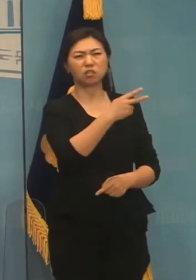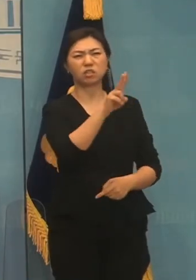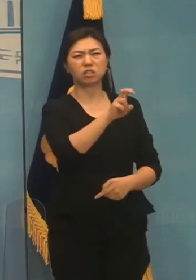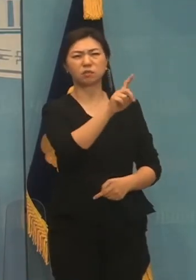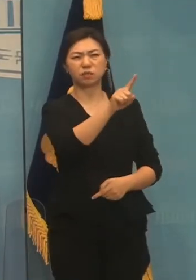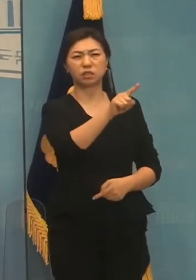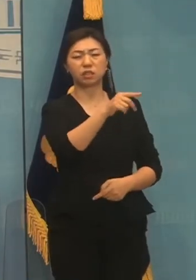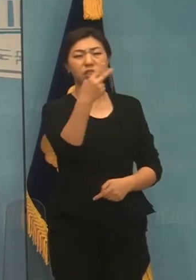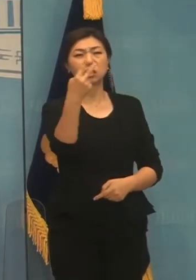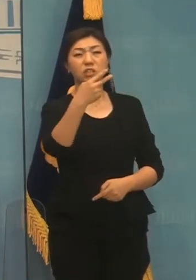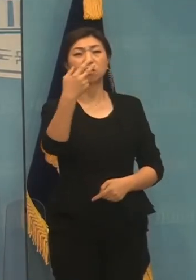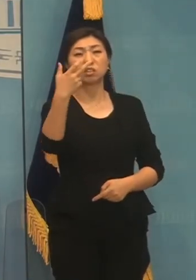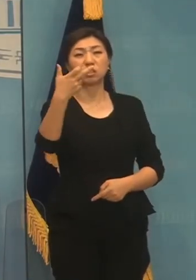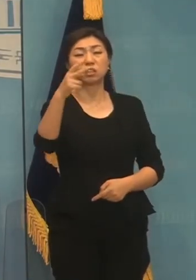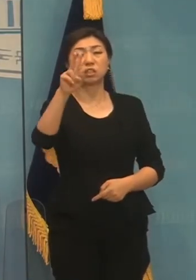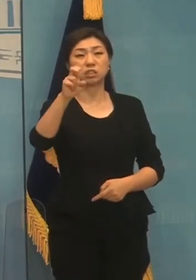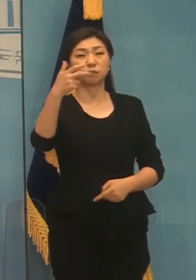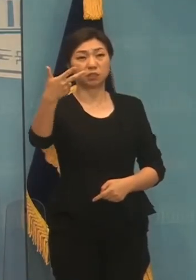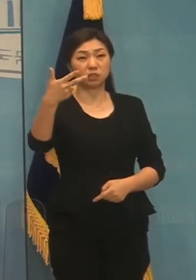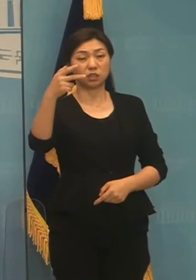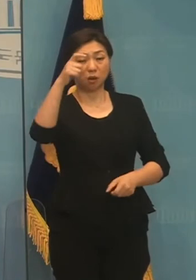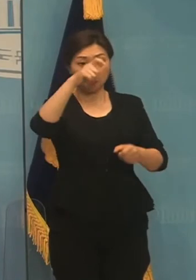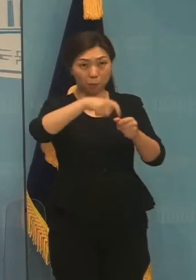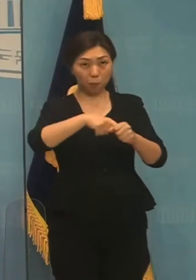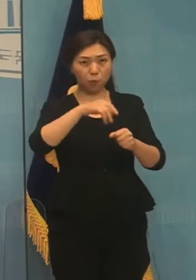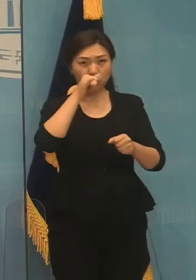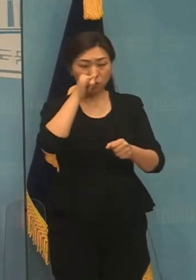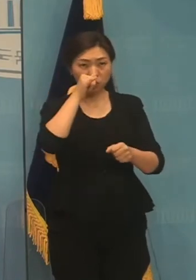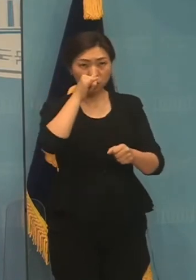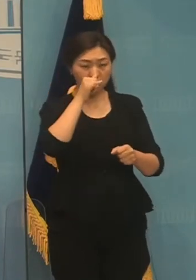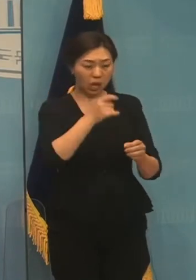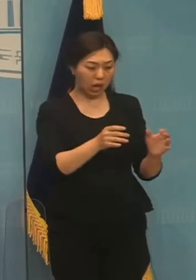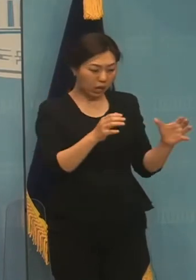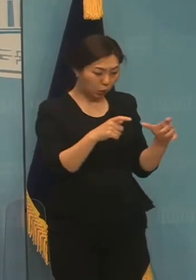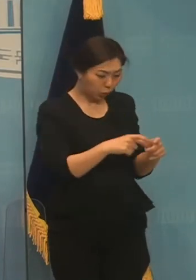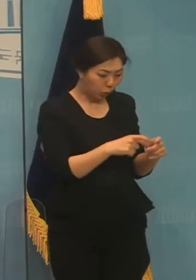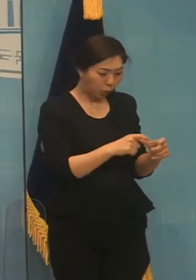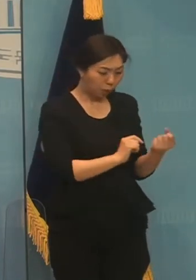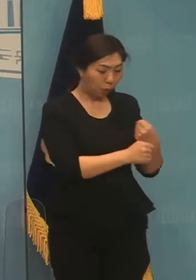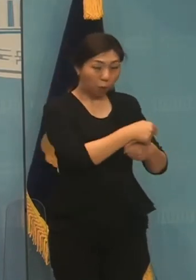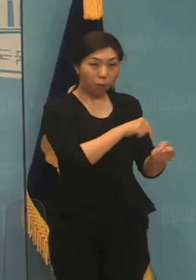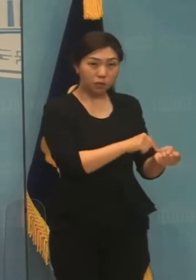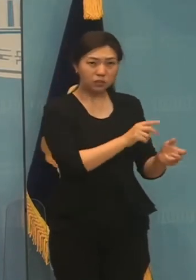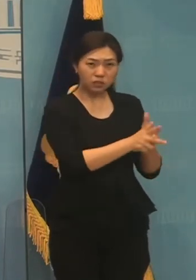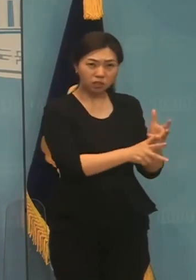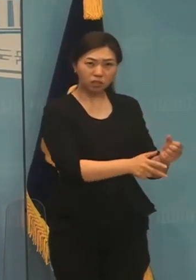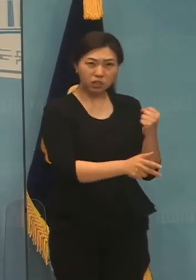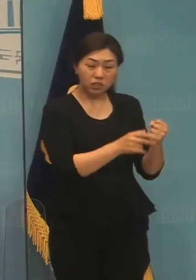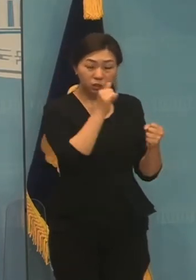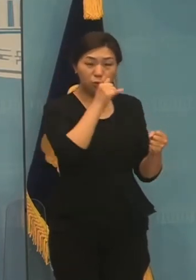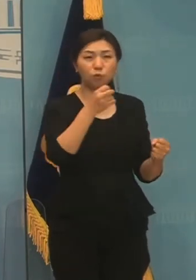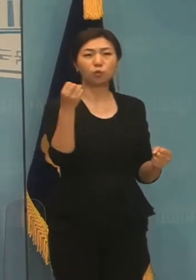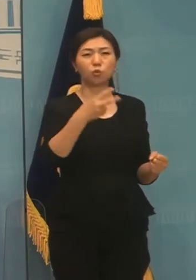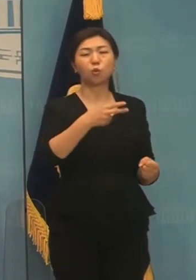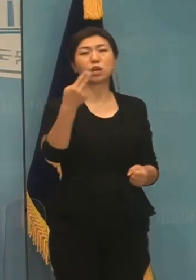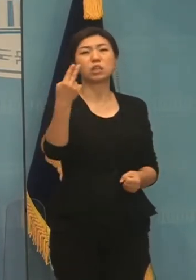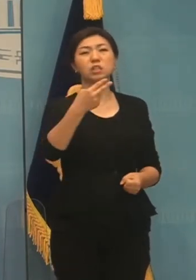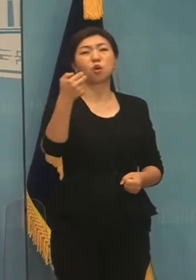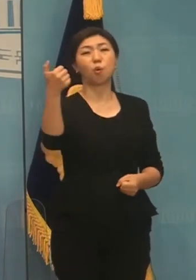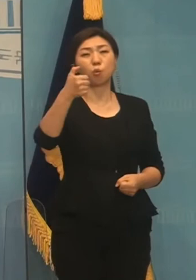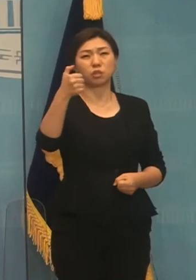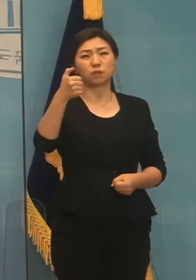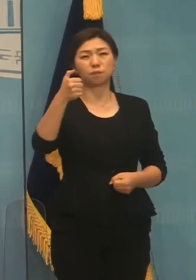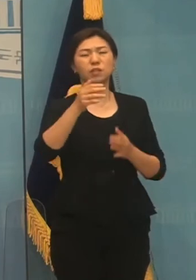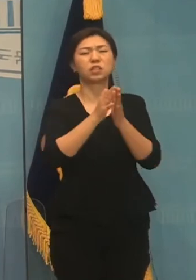2027년 상용화 목표인 SMR, 소형 모듈 원전이나 2050년이 넘어서나 상용화가 가능한